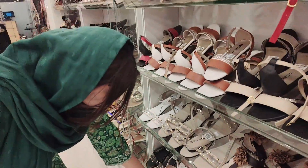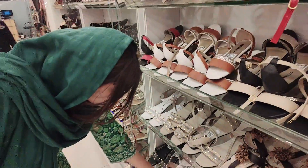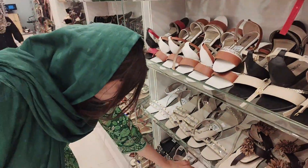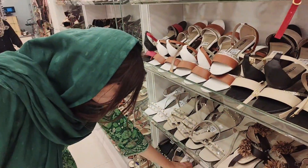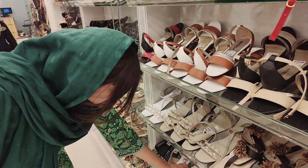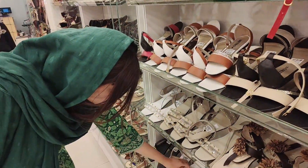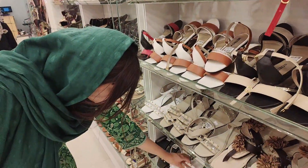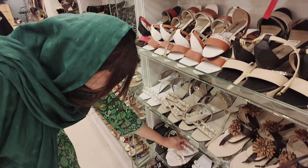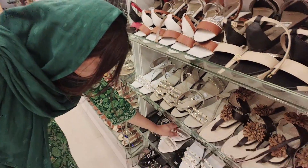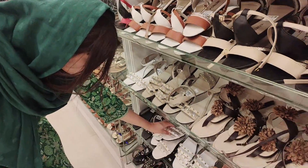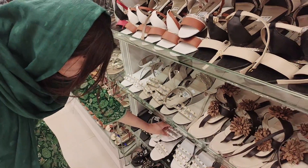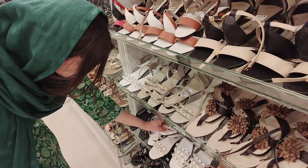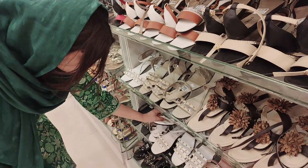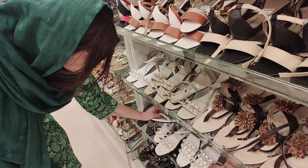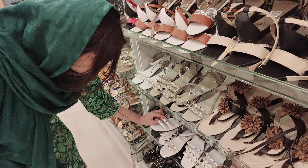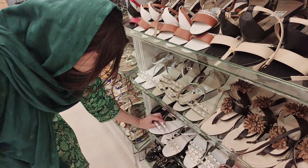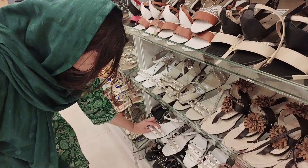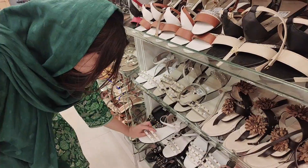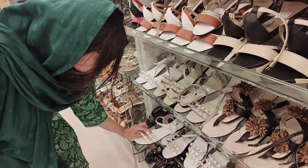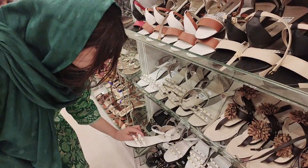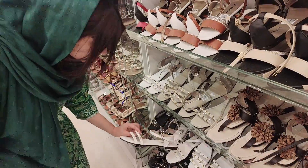ये लूँ या नहीं।